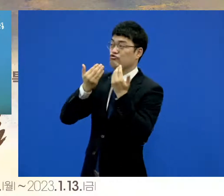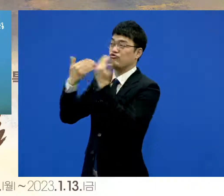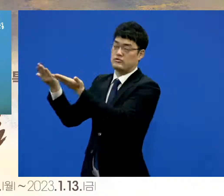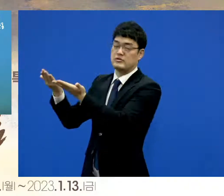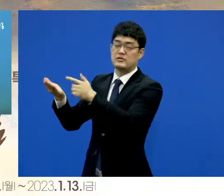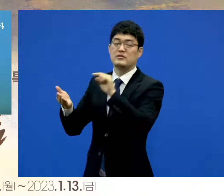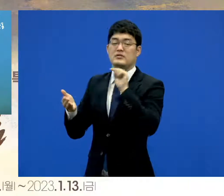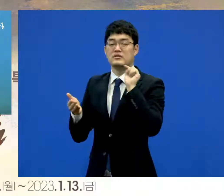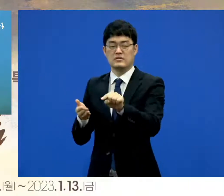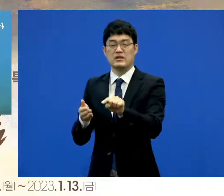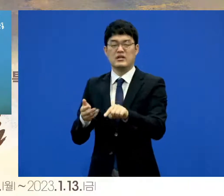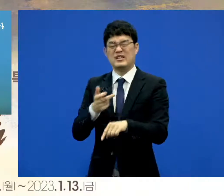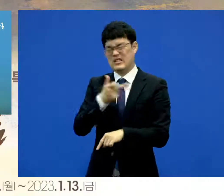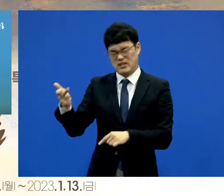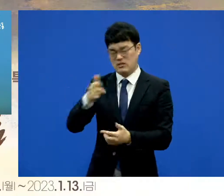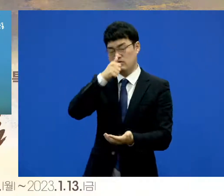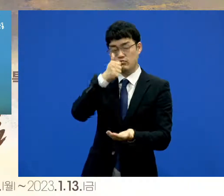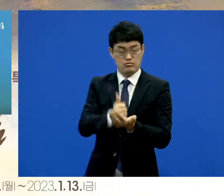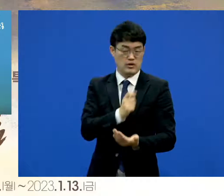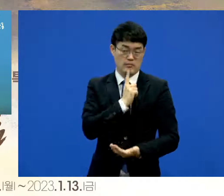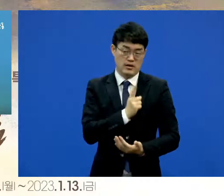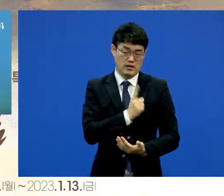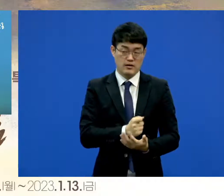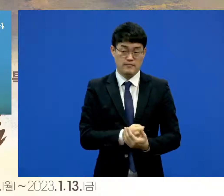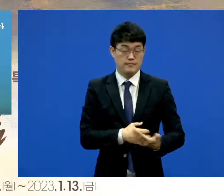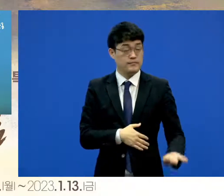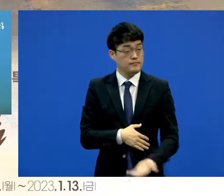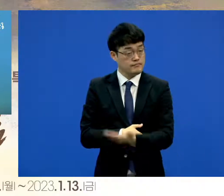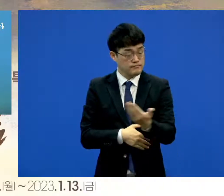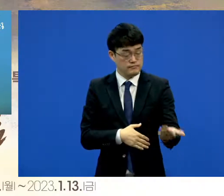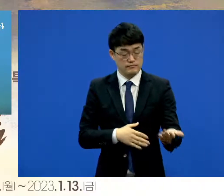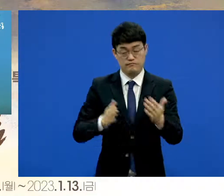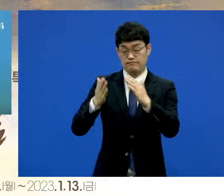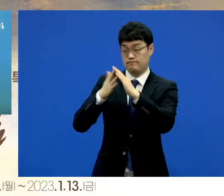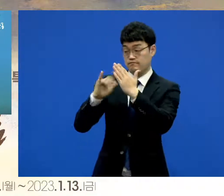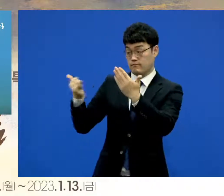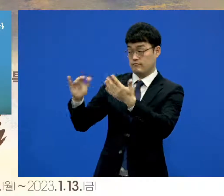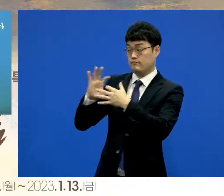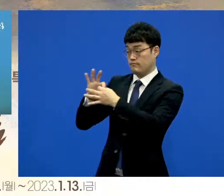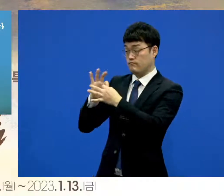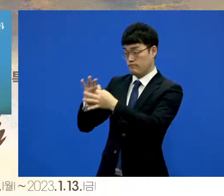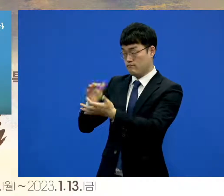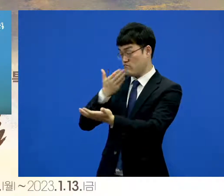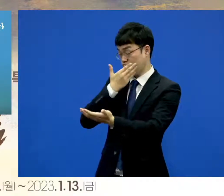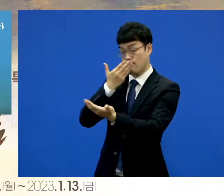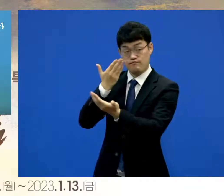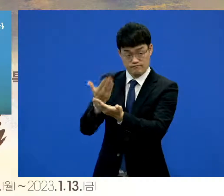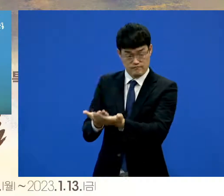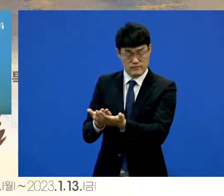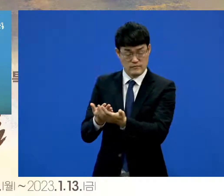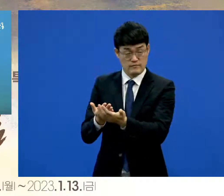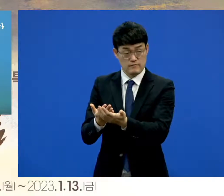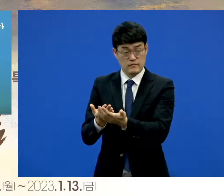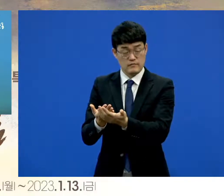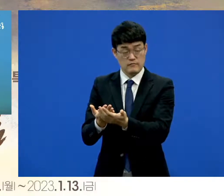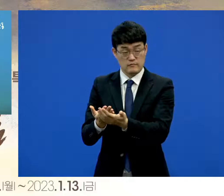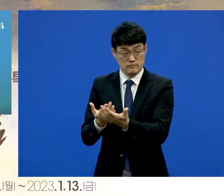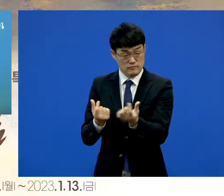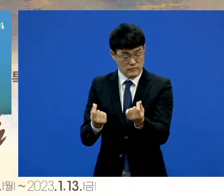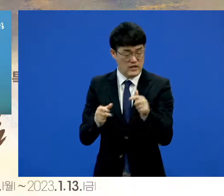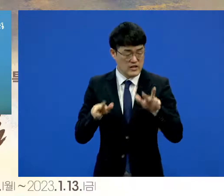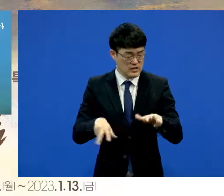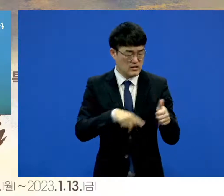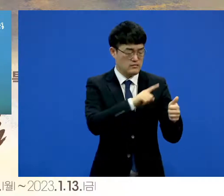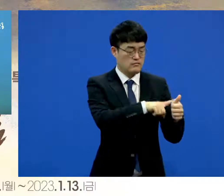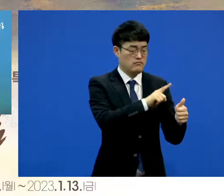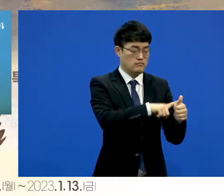여러분, 가족 관계보다 더 중요한 것이 어디 있습니까? 이제 그가 돌아가야 할 곳은